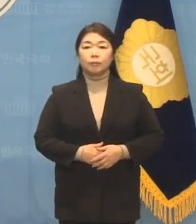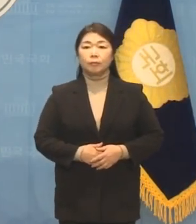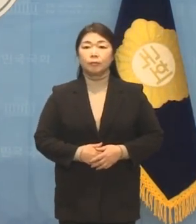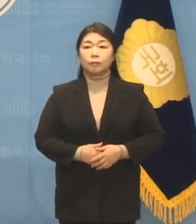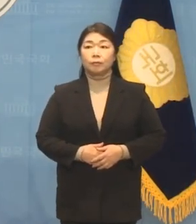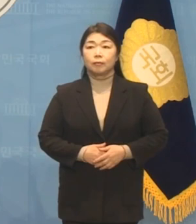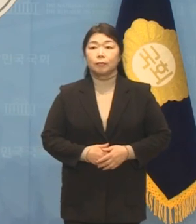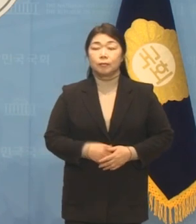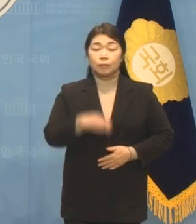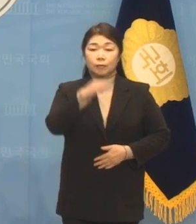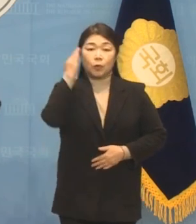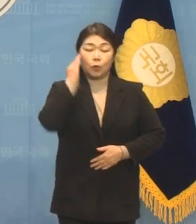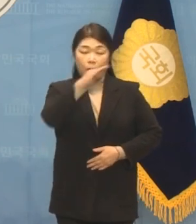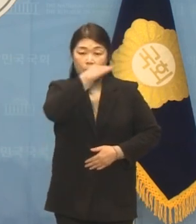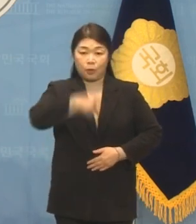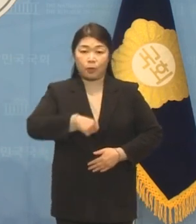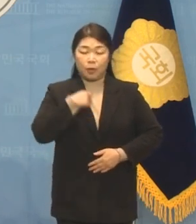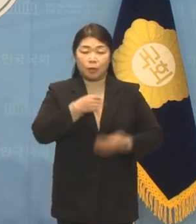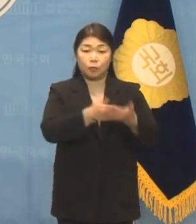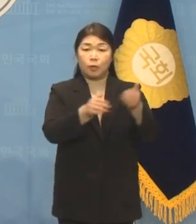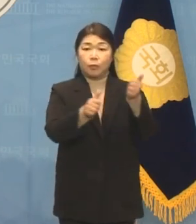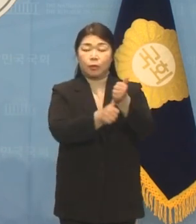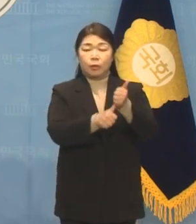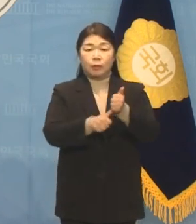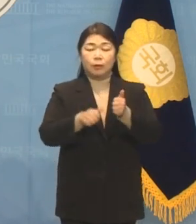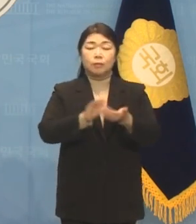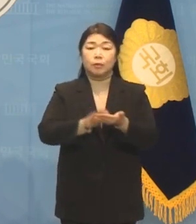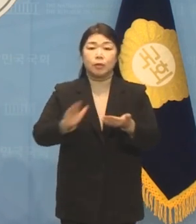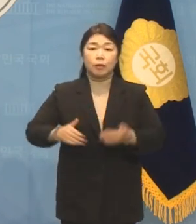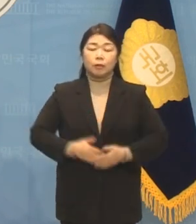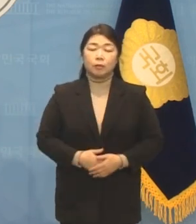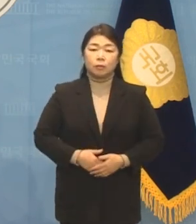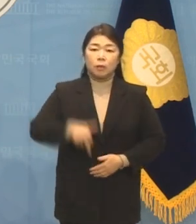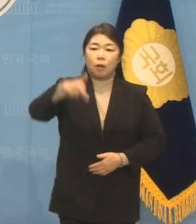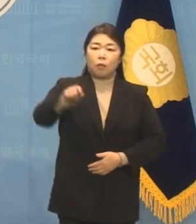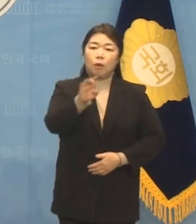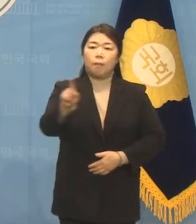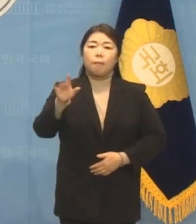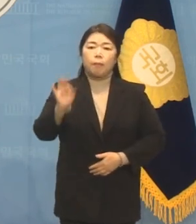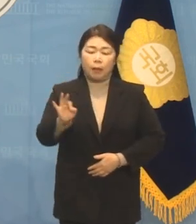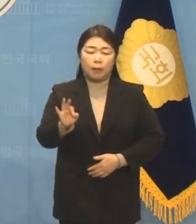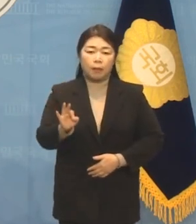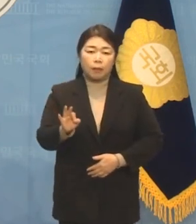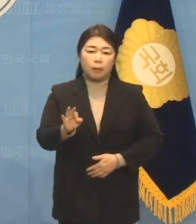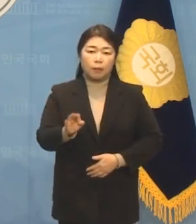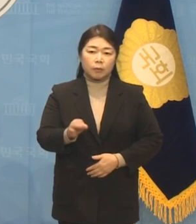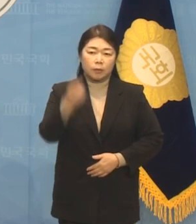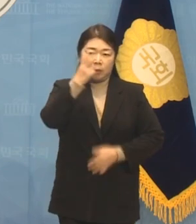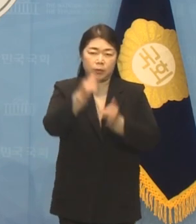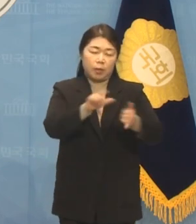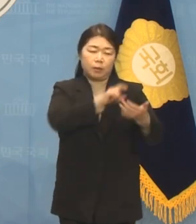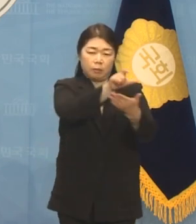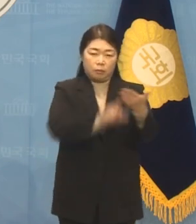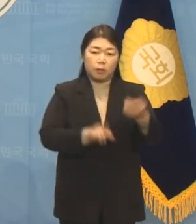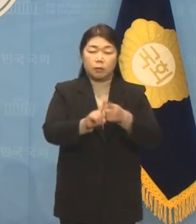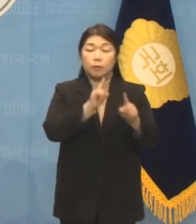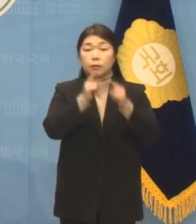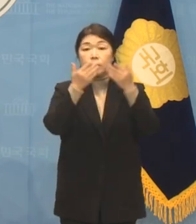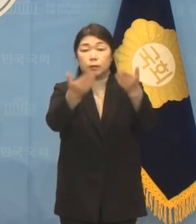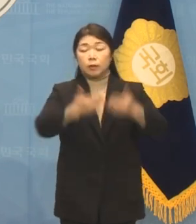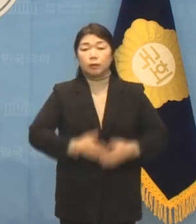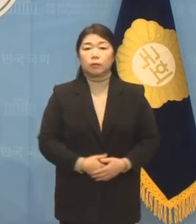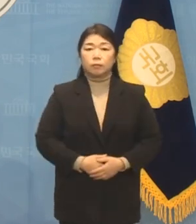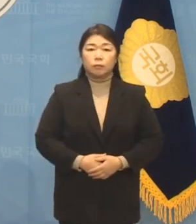네, 녹색정의당 부대변인 이세동입니다. 쿠팡 블랙리스트 관련 브리핑 시작하겠습니다.